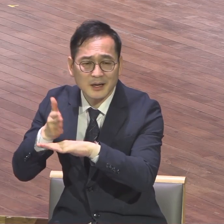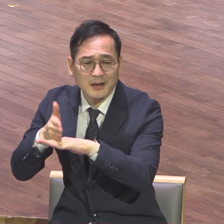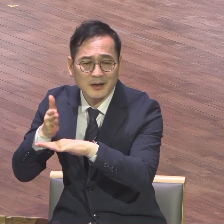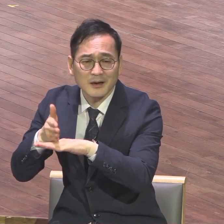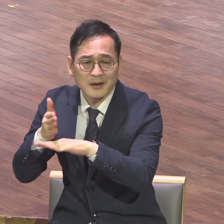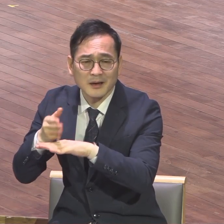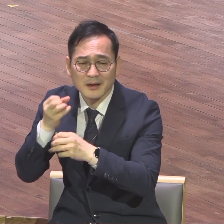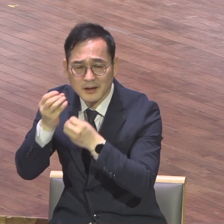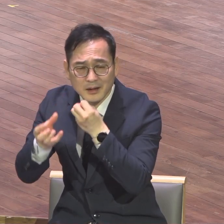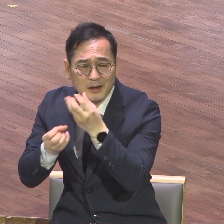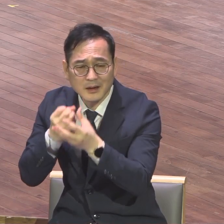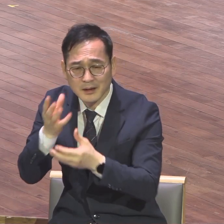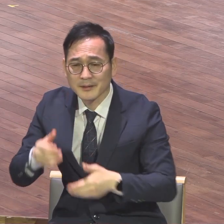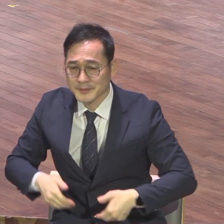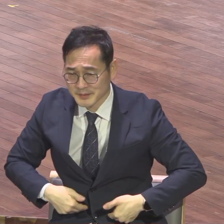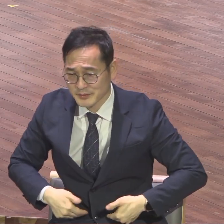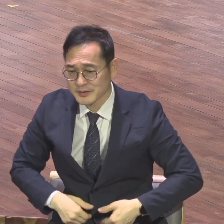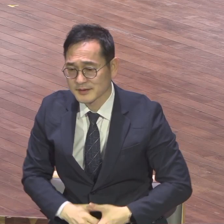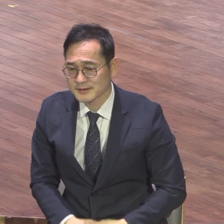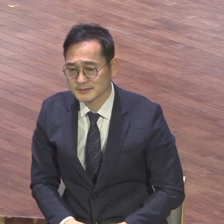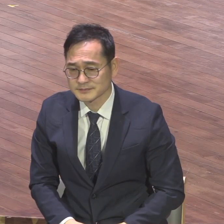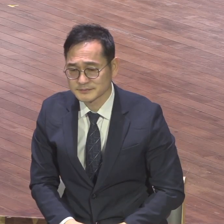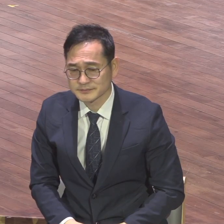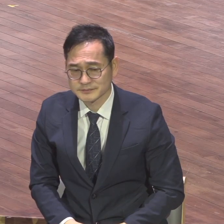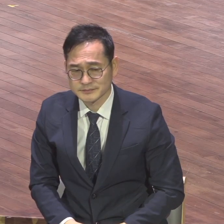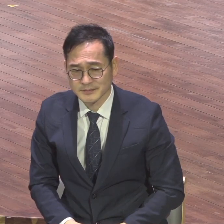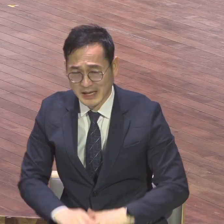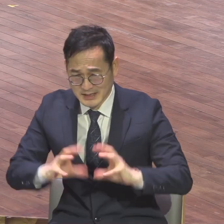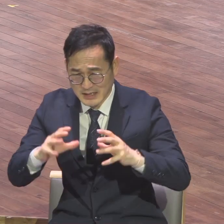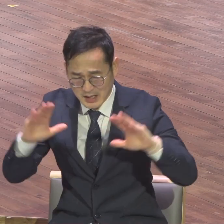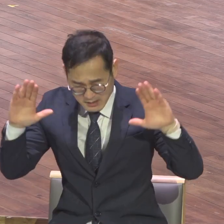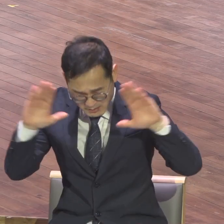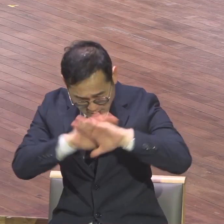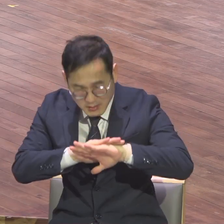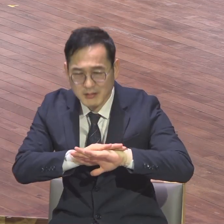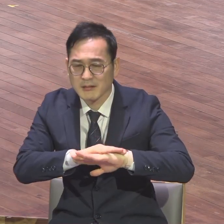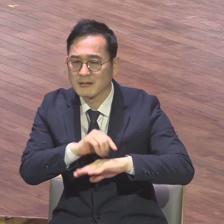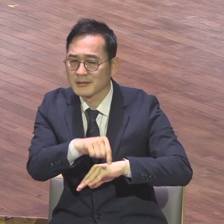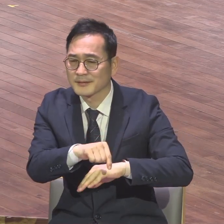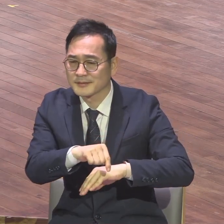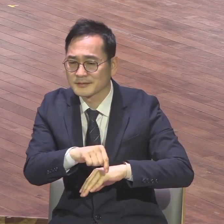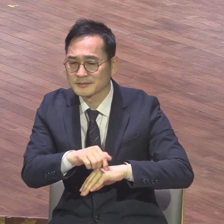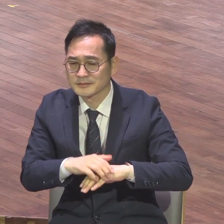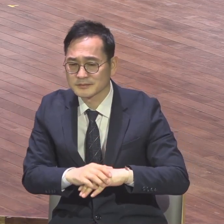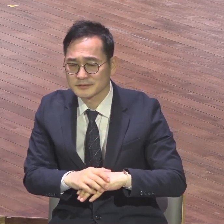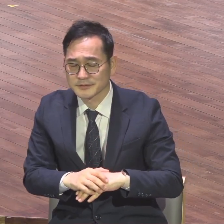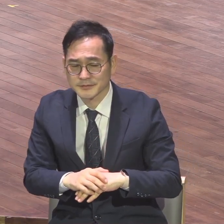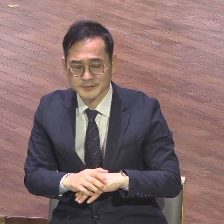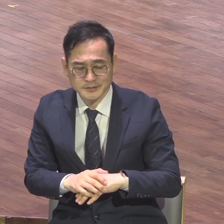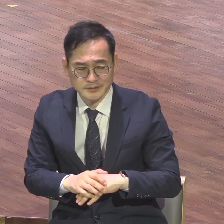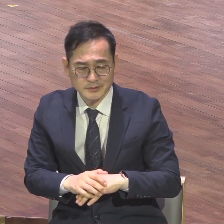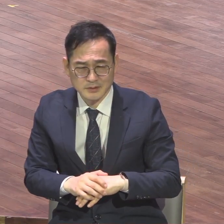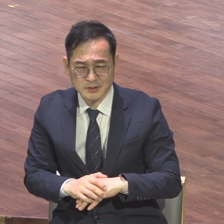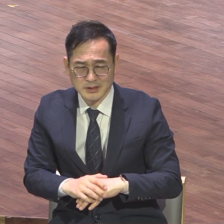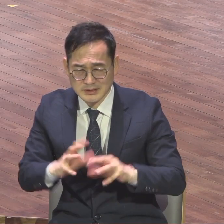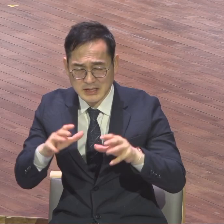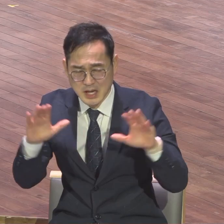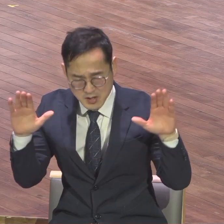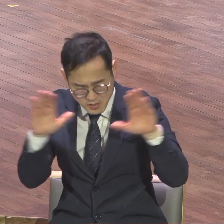시대가 흐를수록 세상의 이 허감 문화는 하나님의 자녀들이 신앙을 지키기